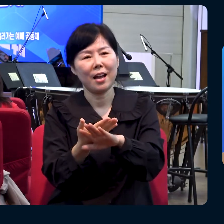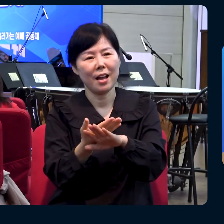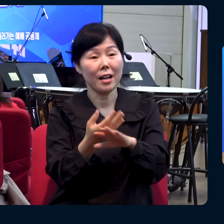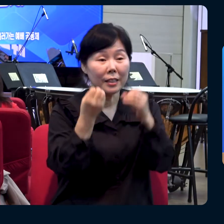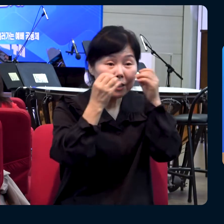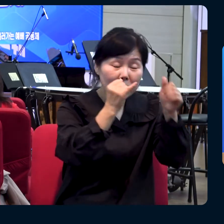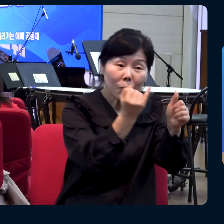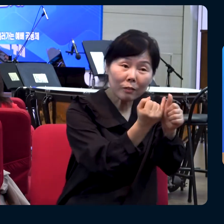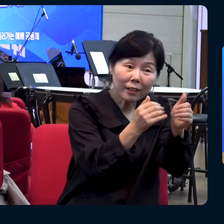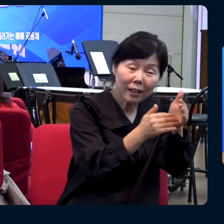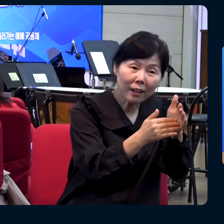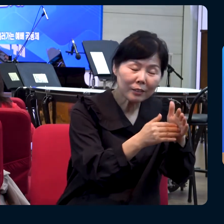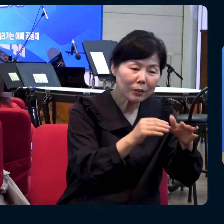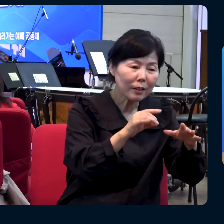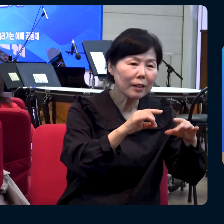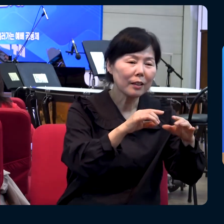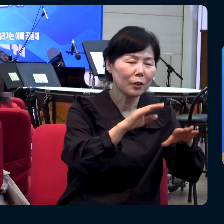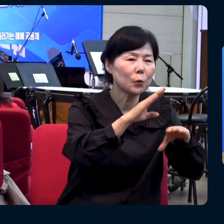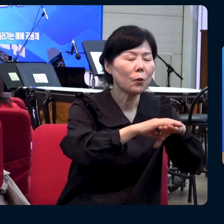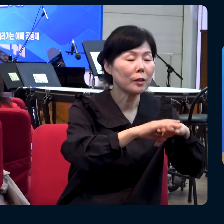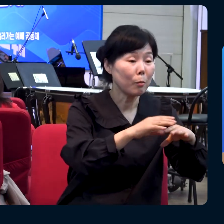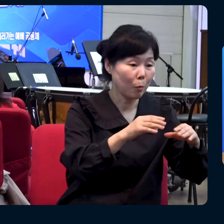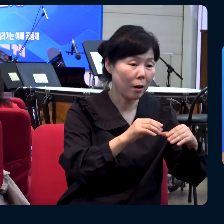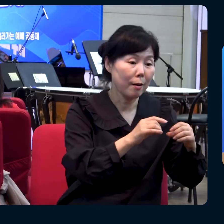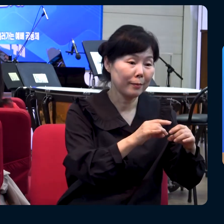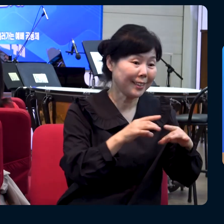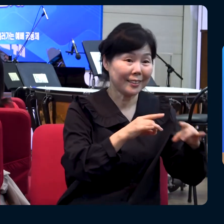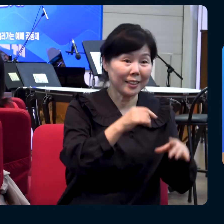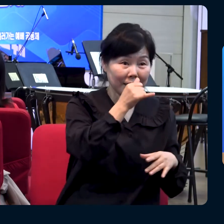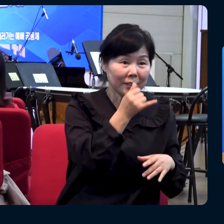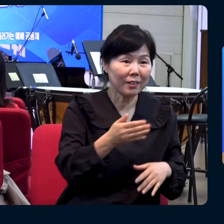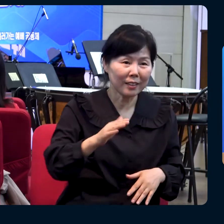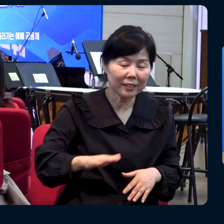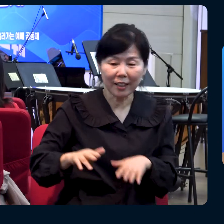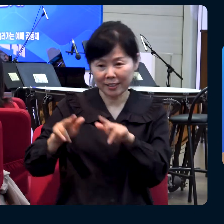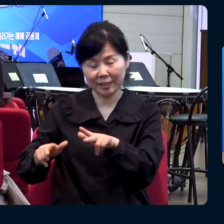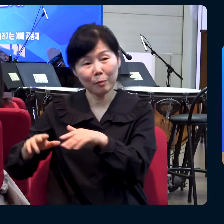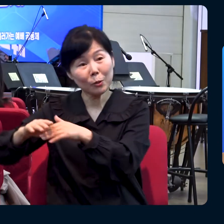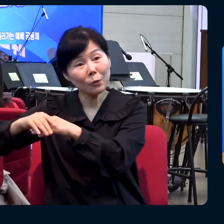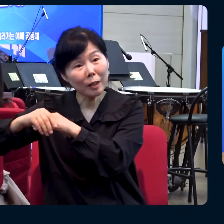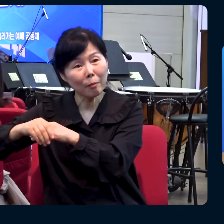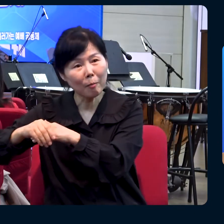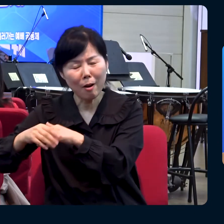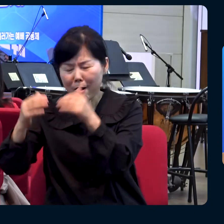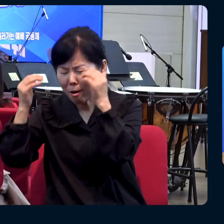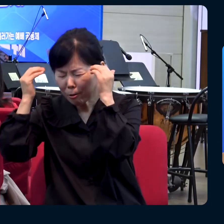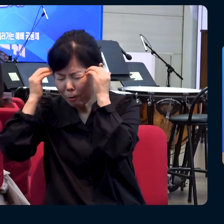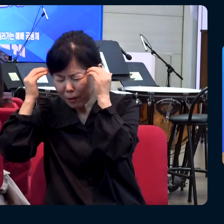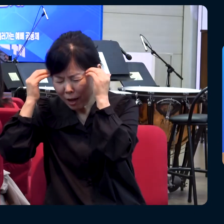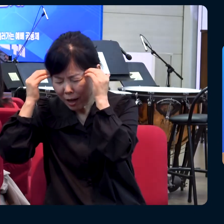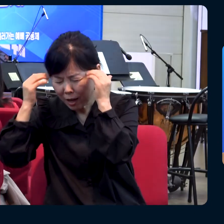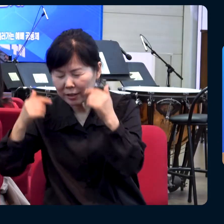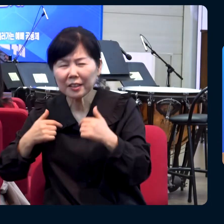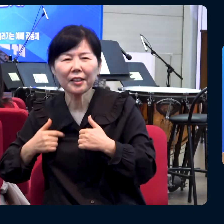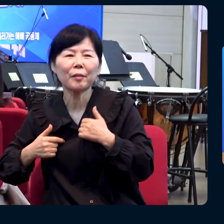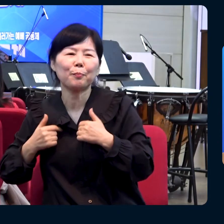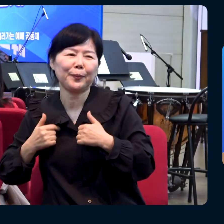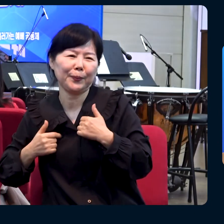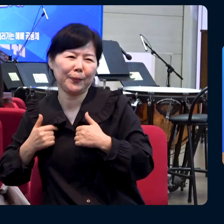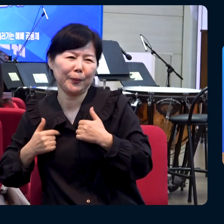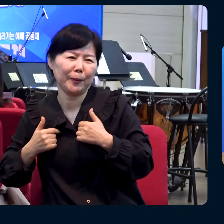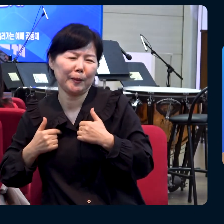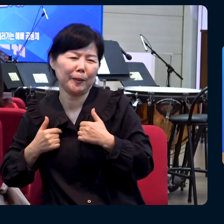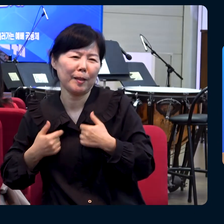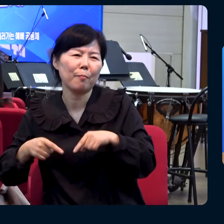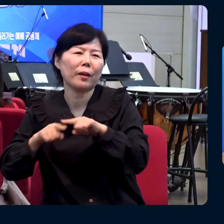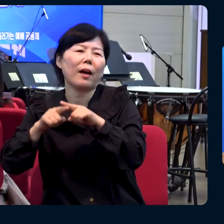그때는 짜릿해서 왔지만 지금은 고난과 기쁨과 수많은 것들을 같이 건너온 믿음의 전우이기